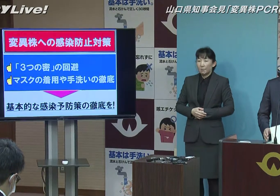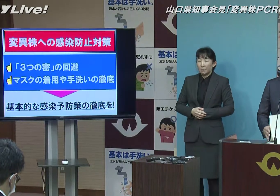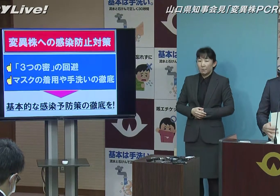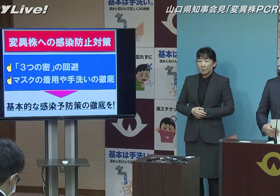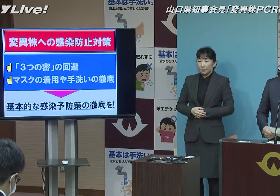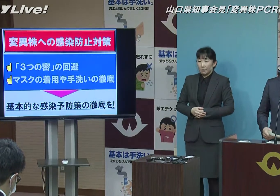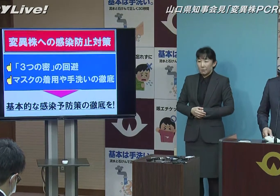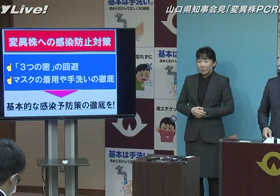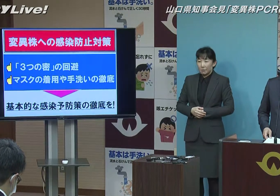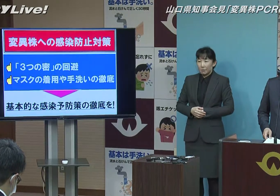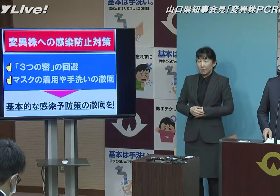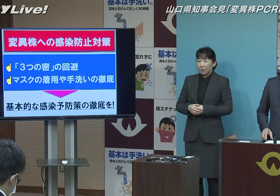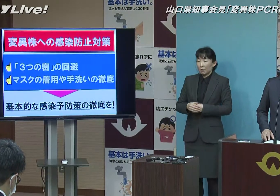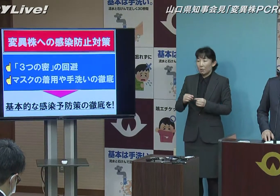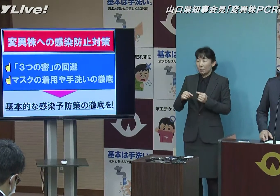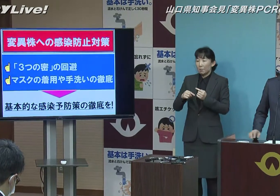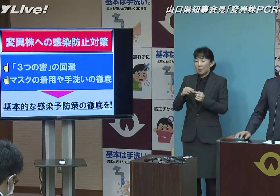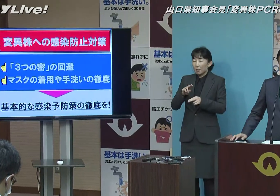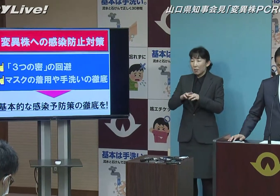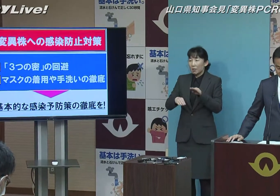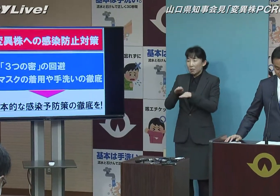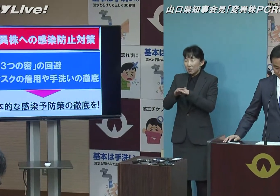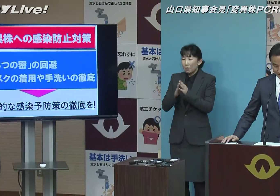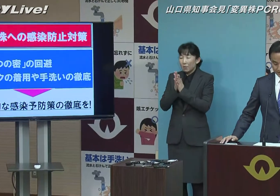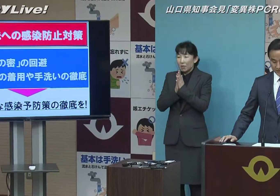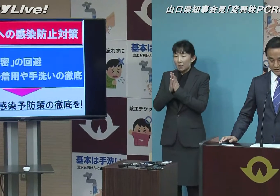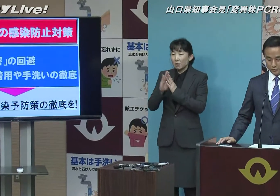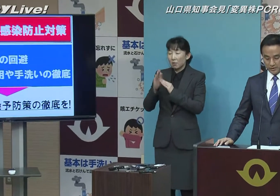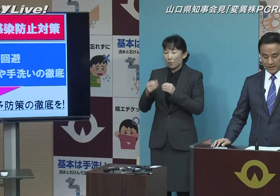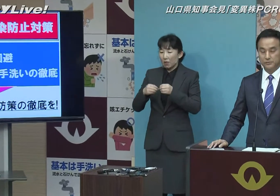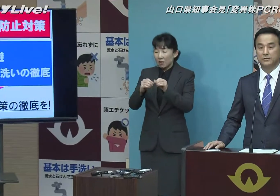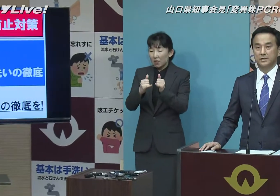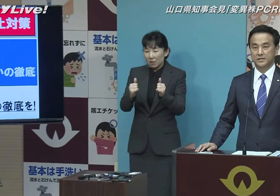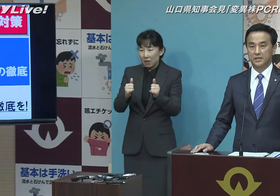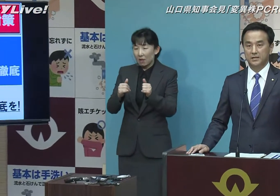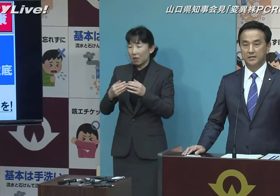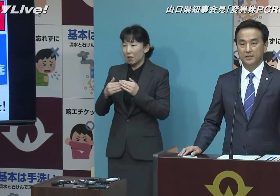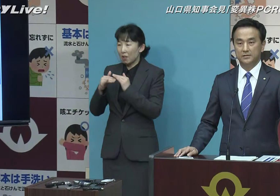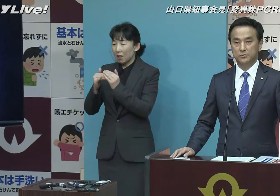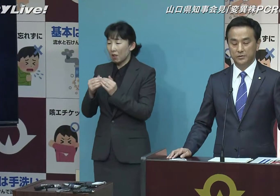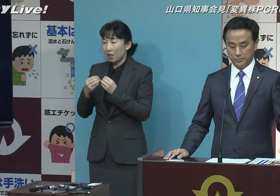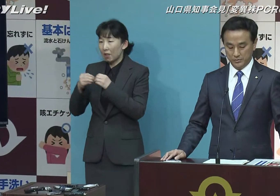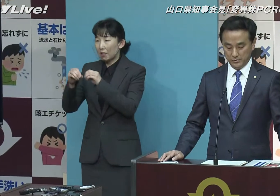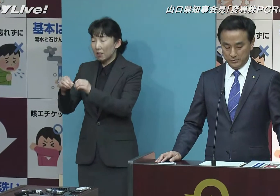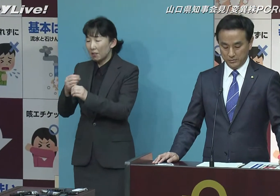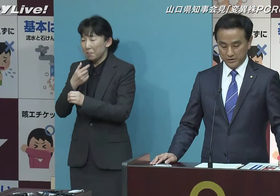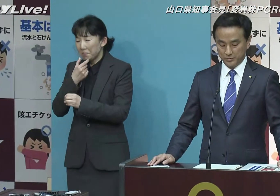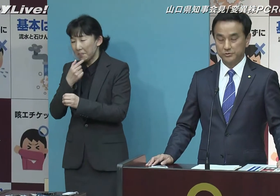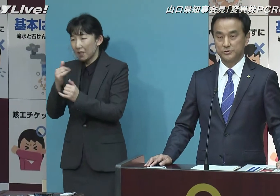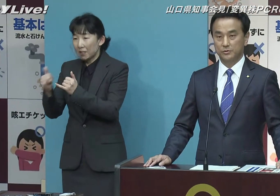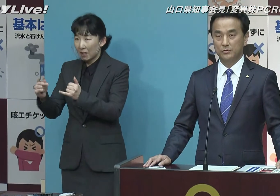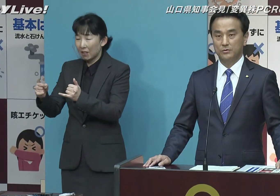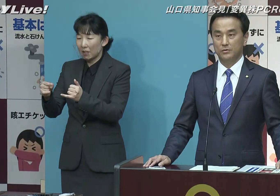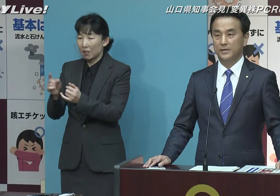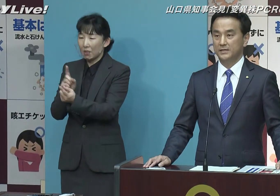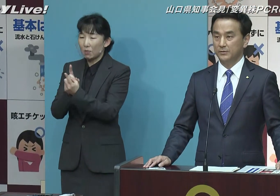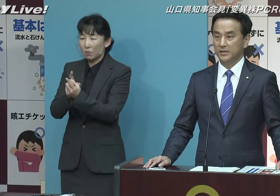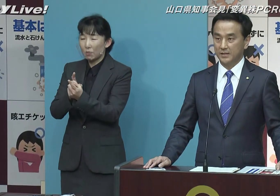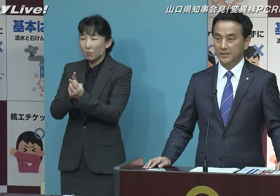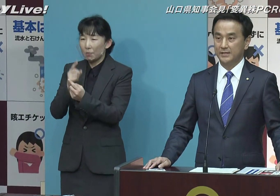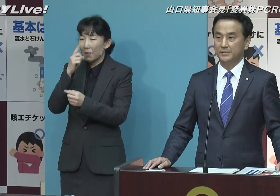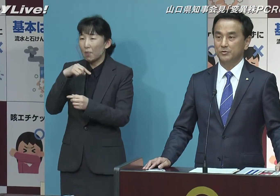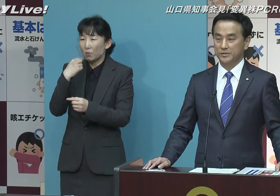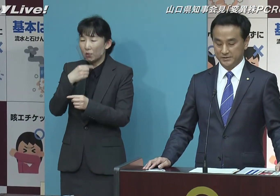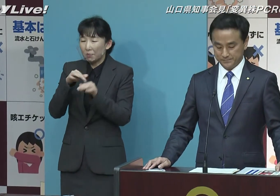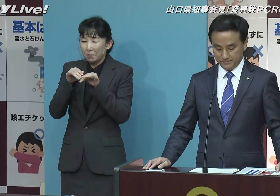なおこれも重ねてのお願いですが、感染者また感染の疑いのある方等への誹謗中傷、これはあっては